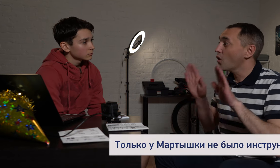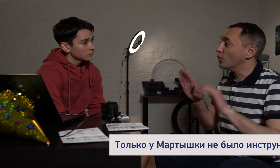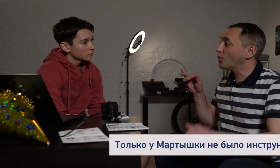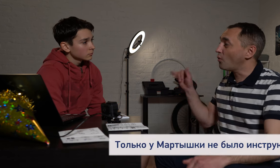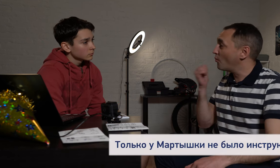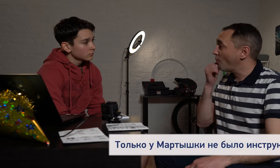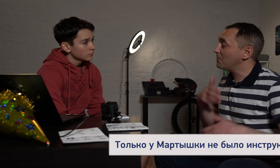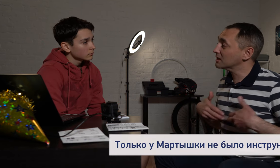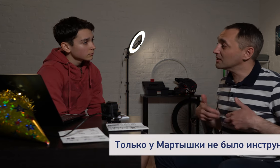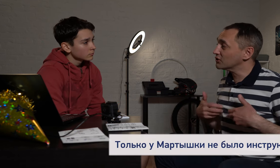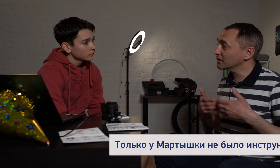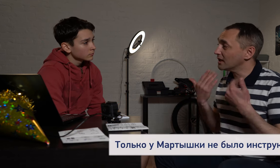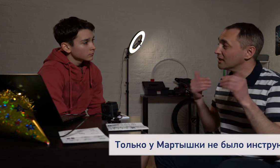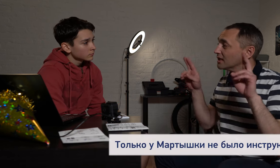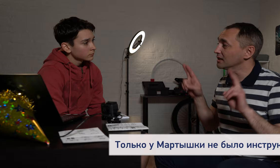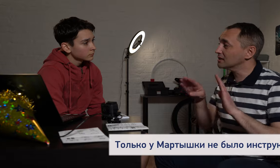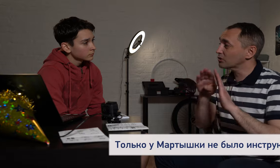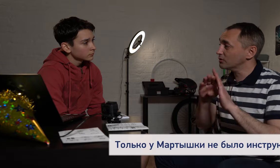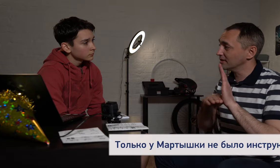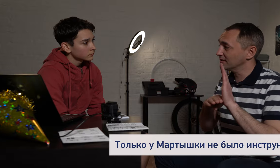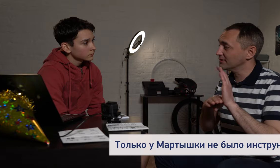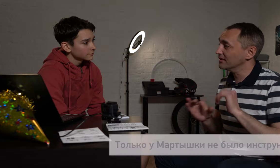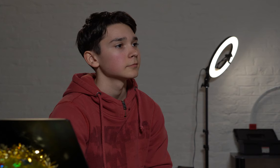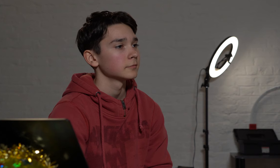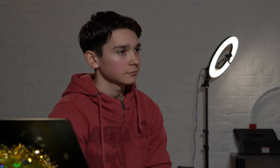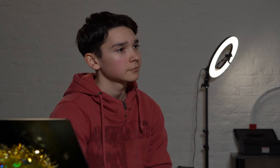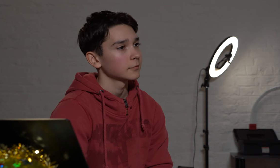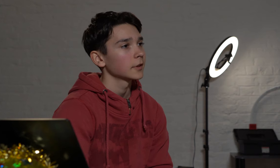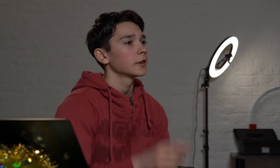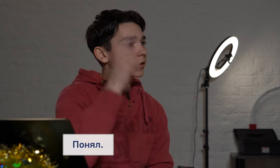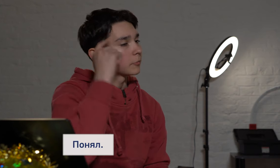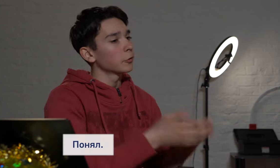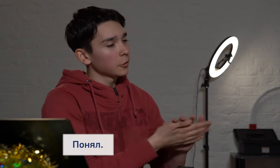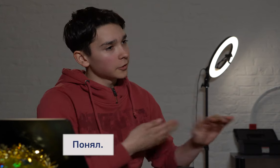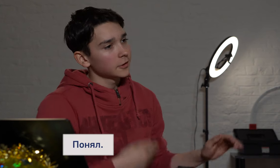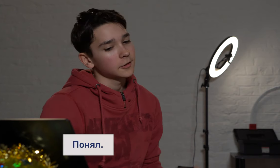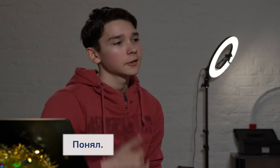Похоже, только у мартышки не было инструкции.